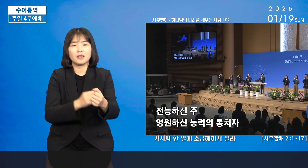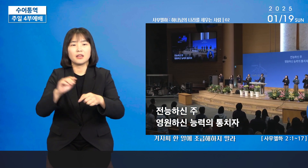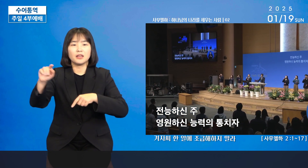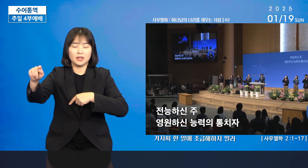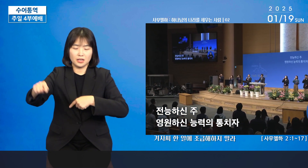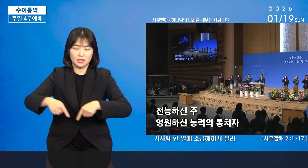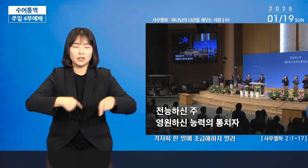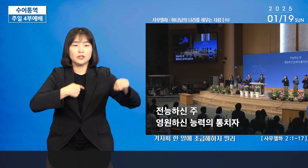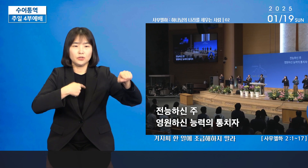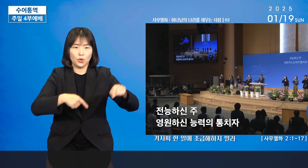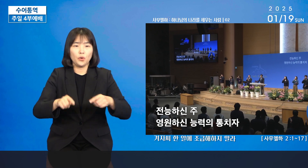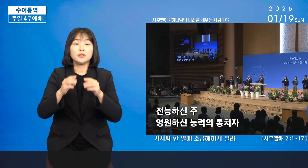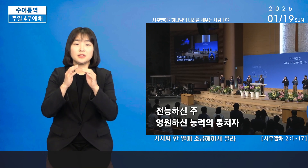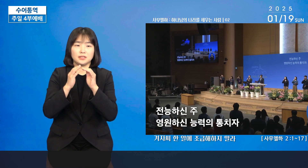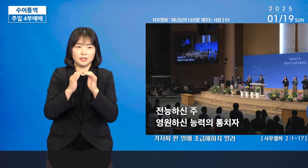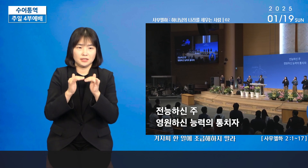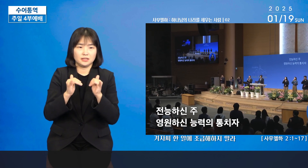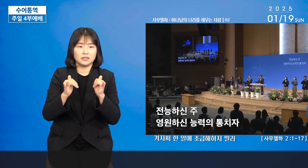능력의